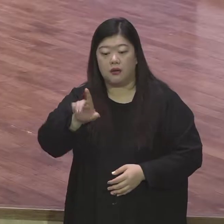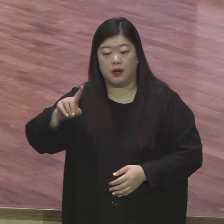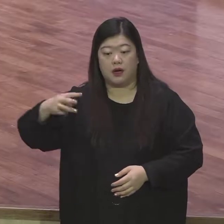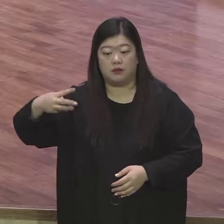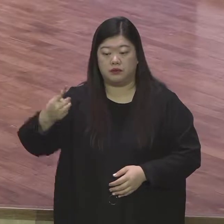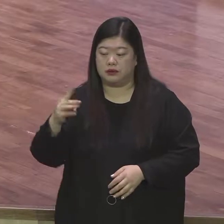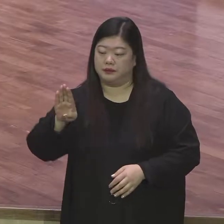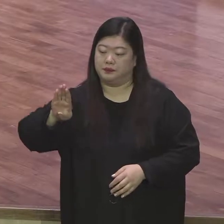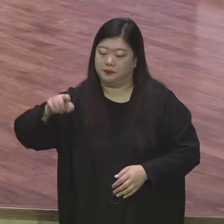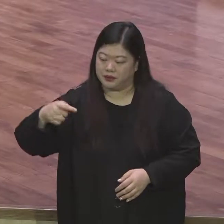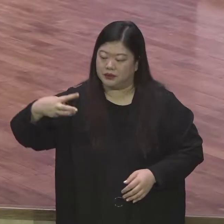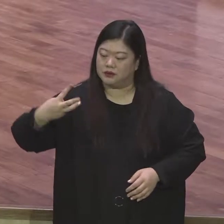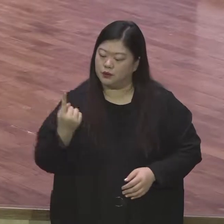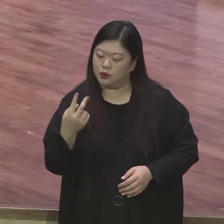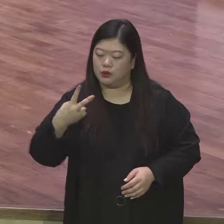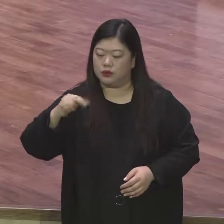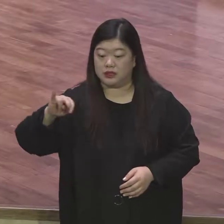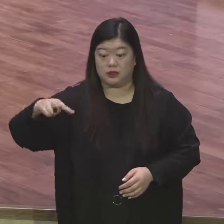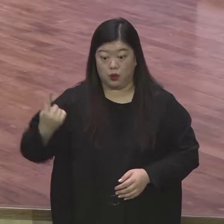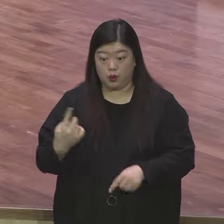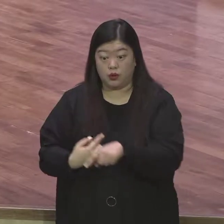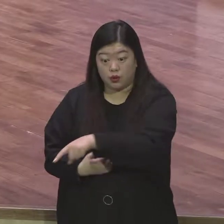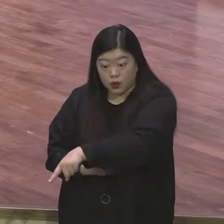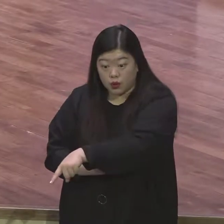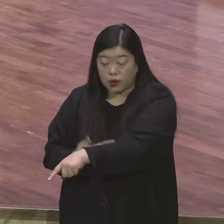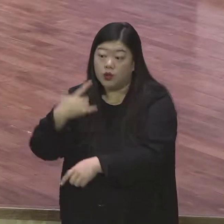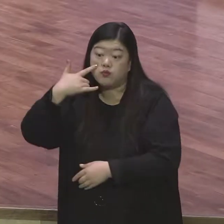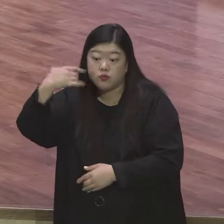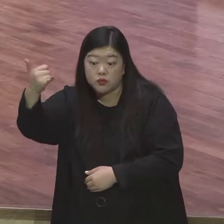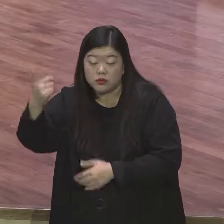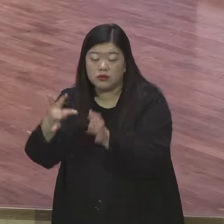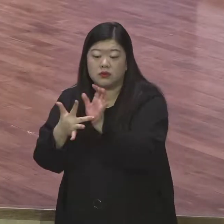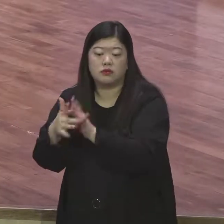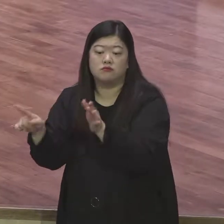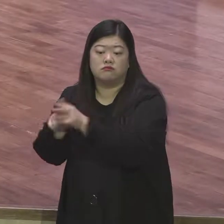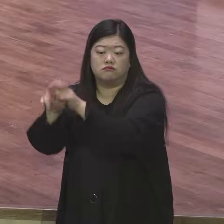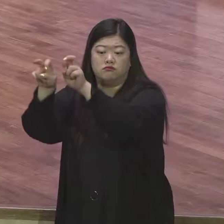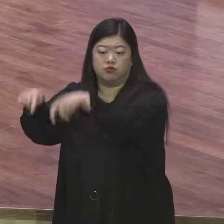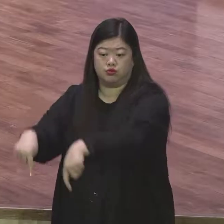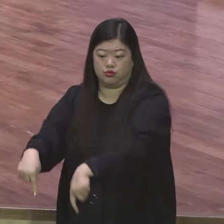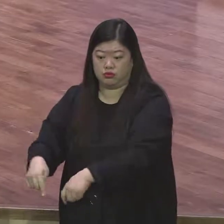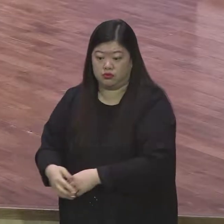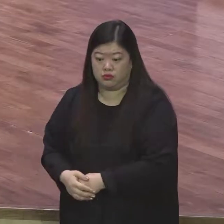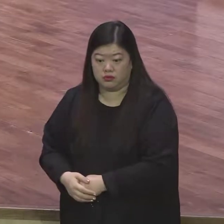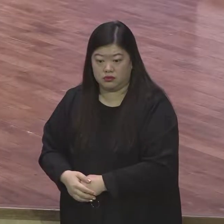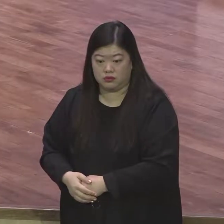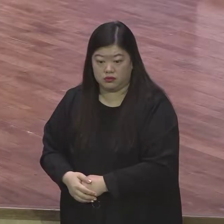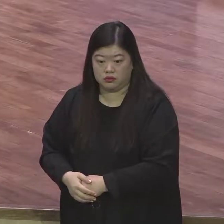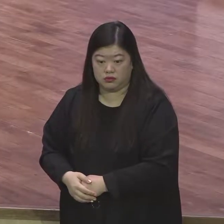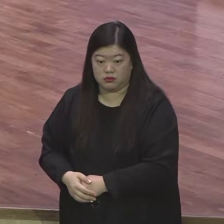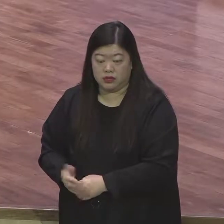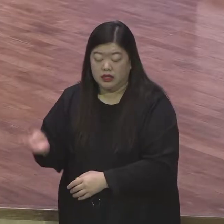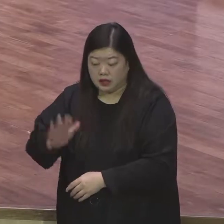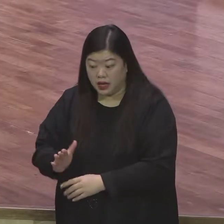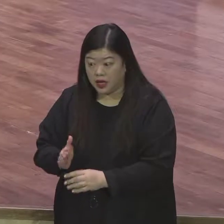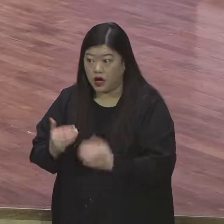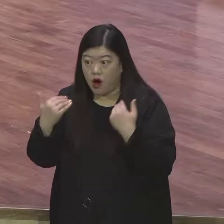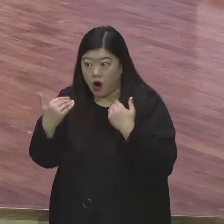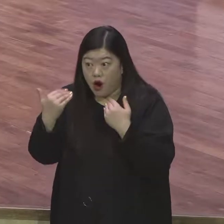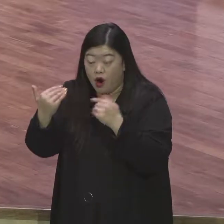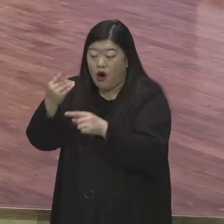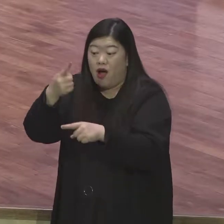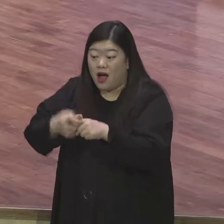에바브로 디도는 불신 가정에 자랐어요. 불신 가정에 자랐는데 복음을 받고 변화된